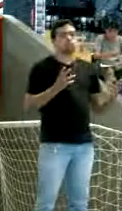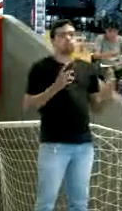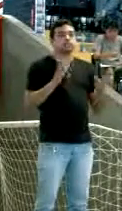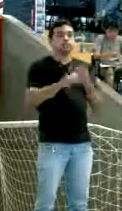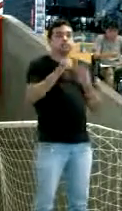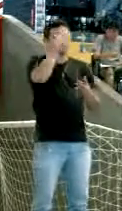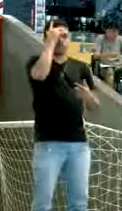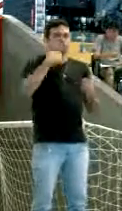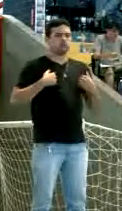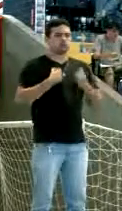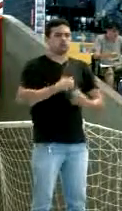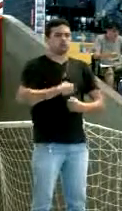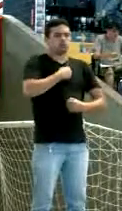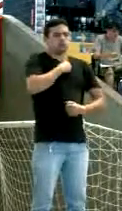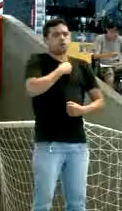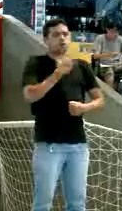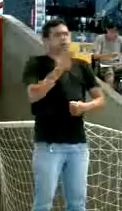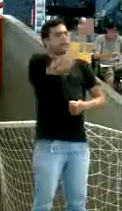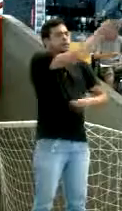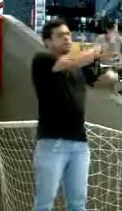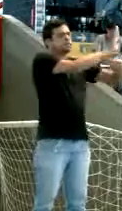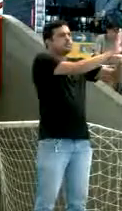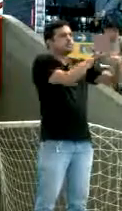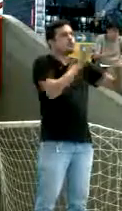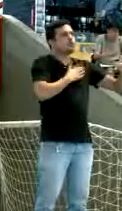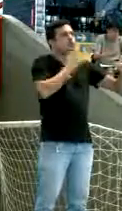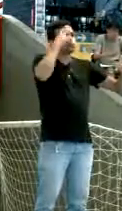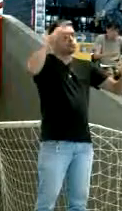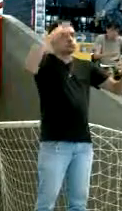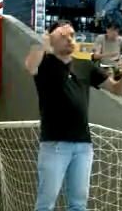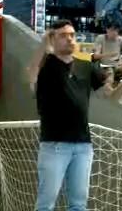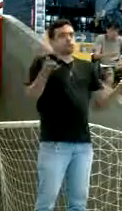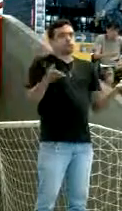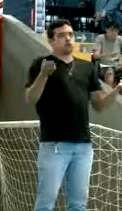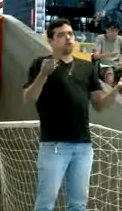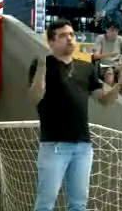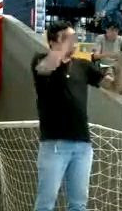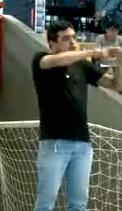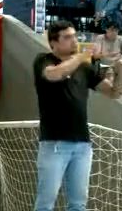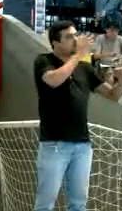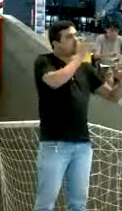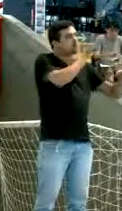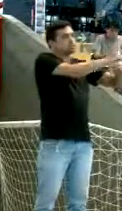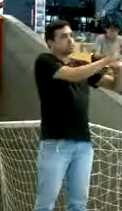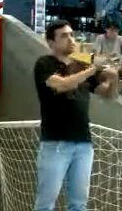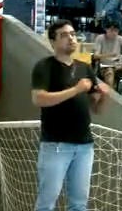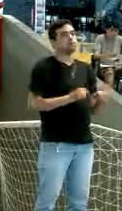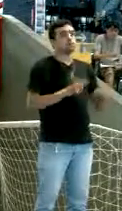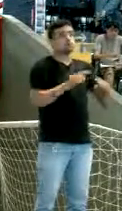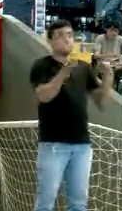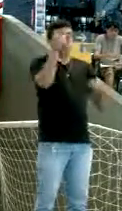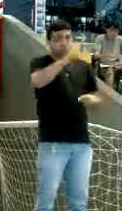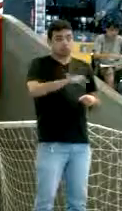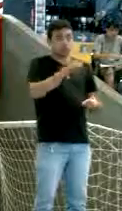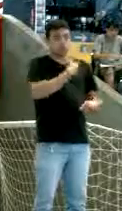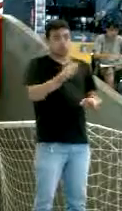se arrumando para ir ao cinema, gostando de cultura agora, voltaram para o cinema. Mas aí, mais uma vez,